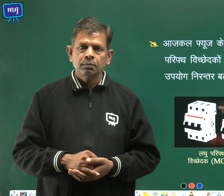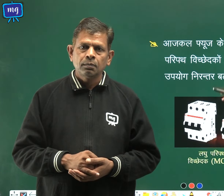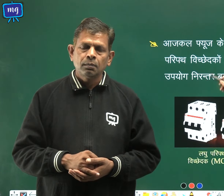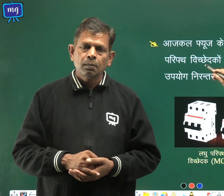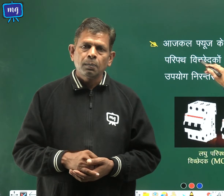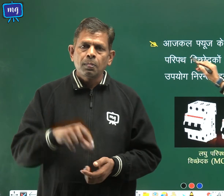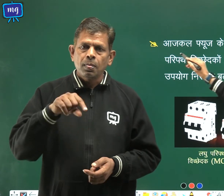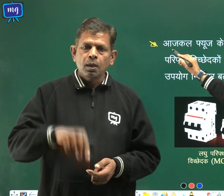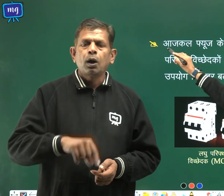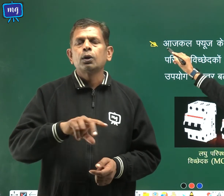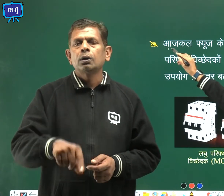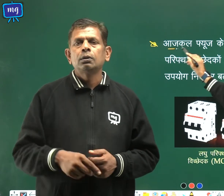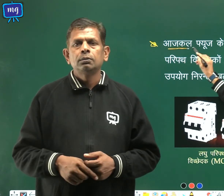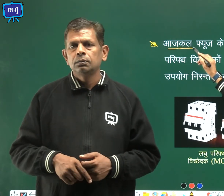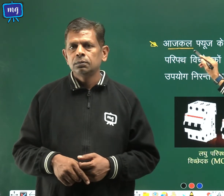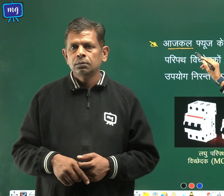आजकल